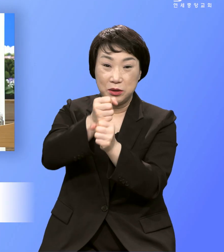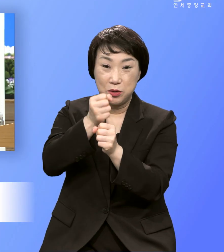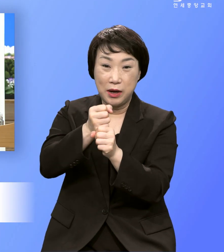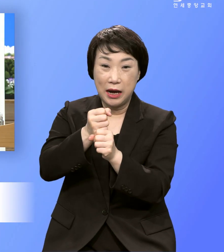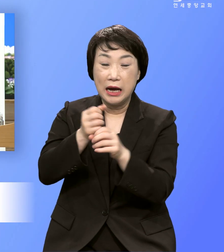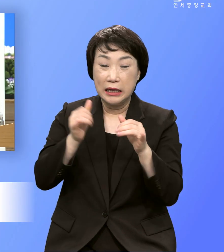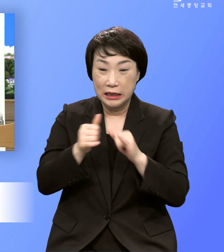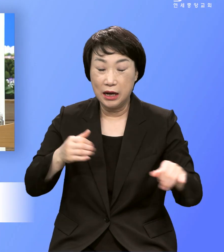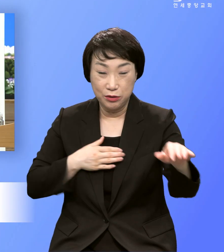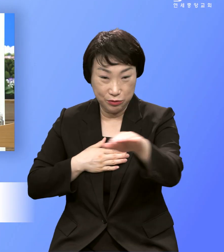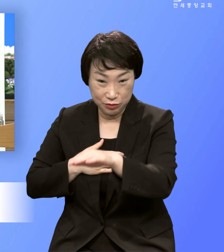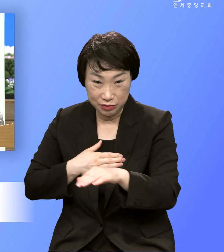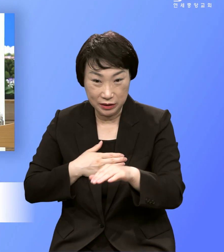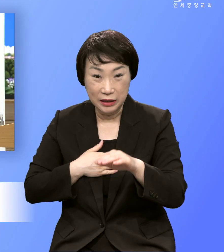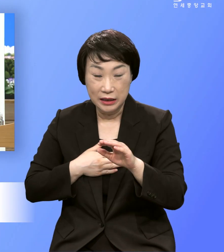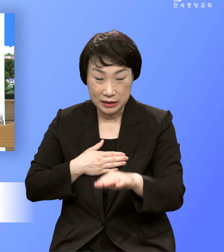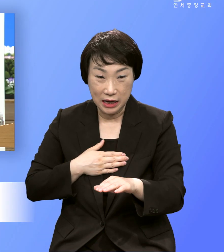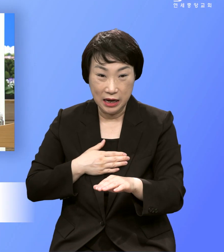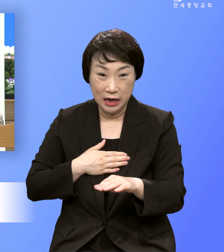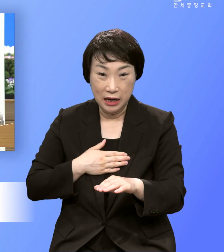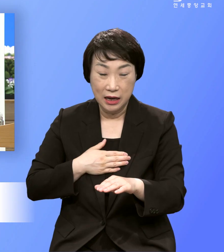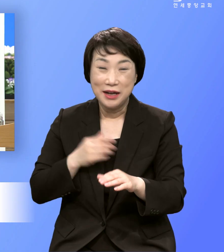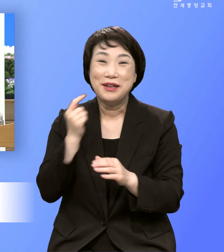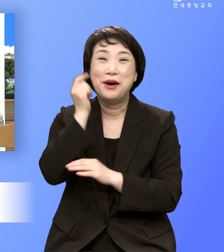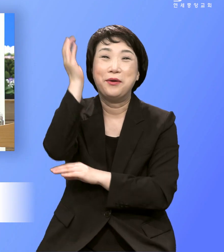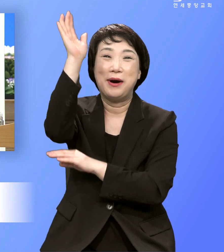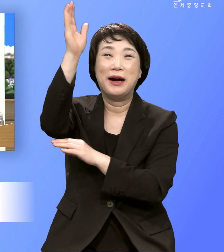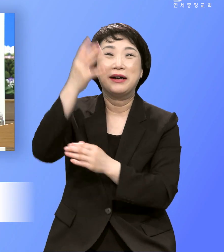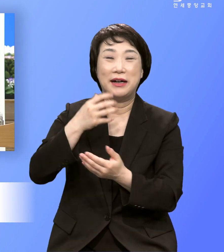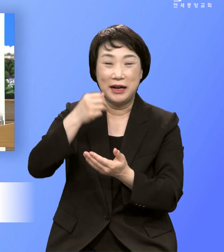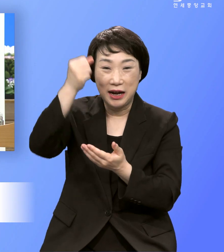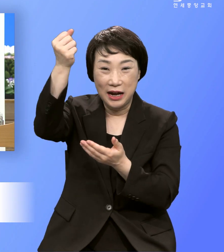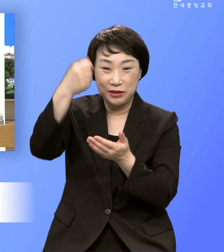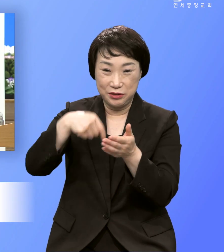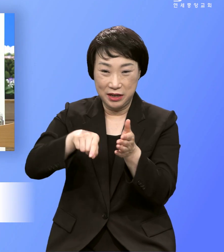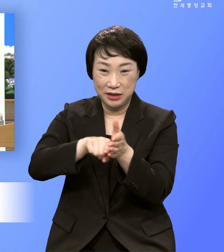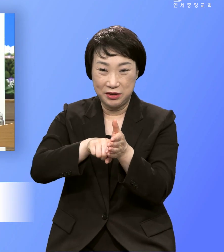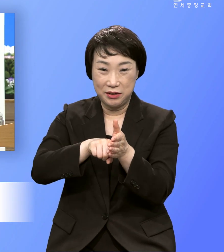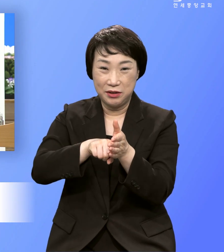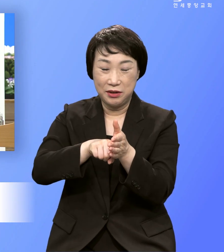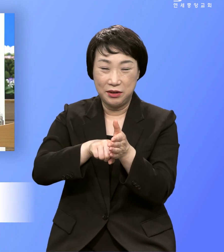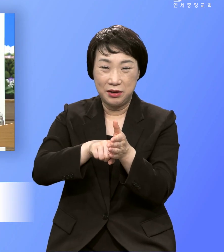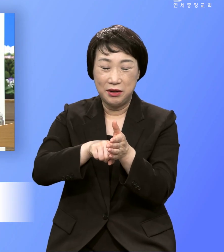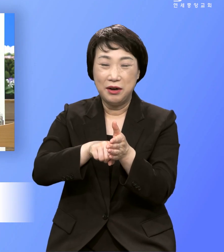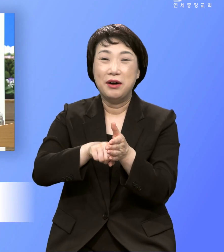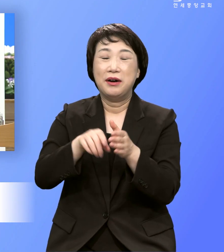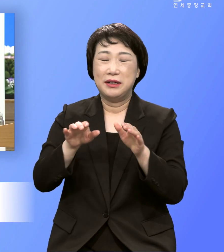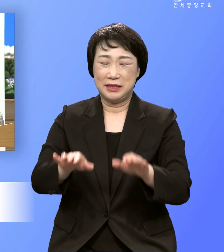창조된 피조물을 통해서 영광을 받으시기에